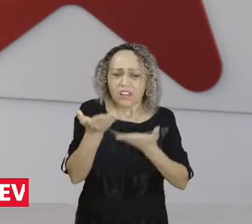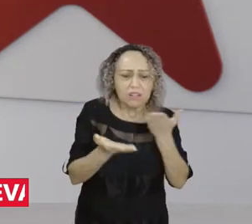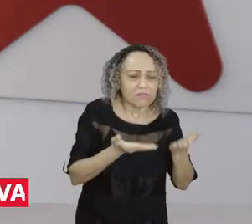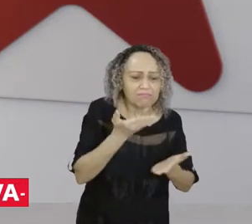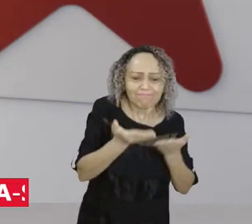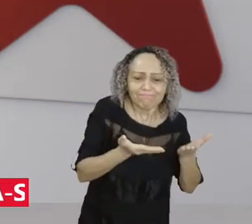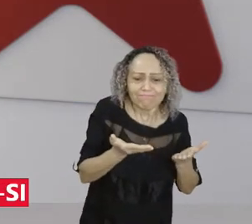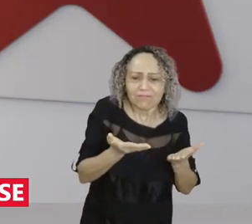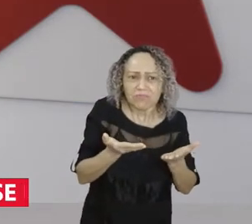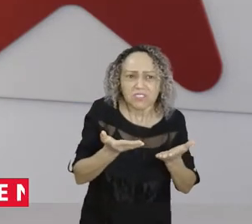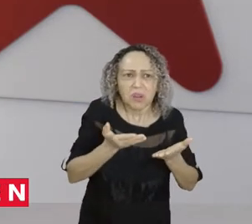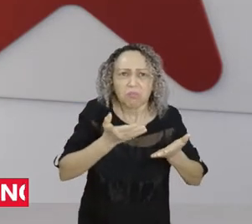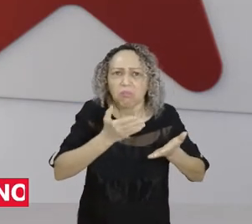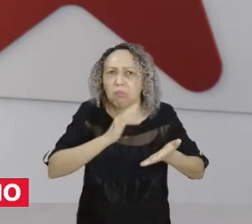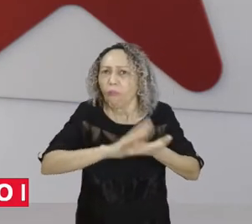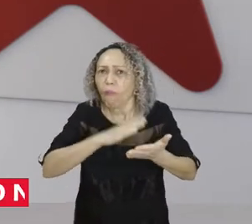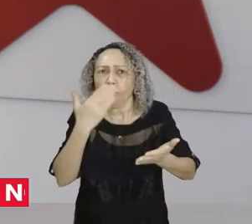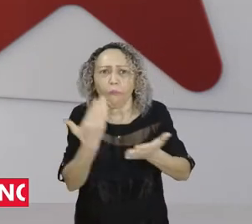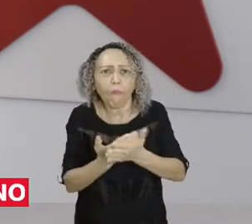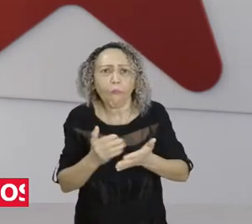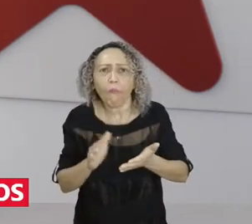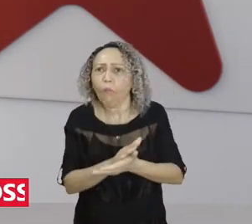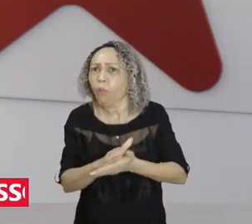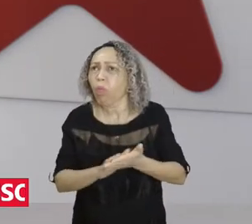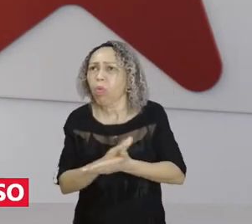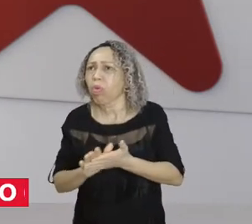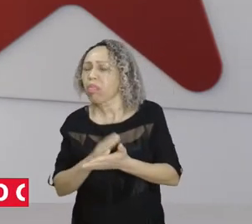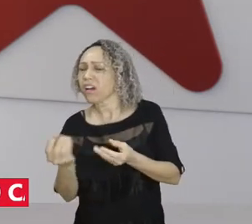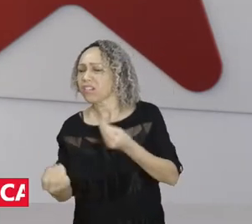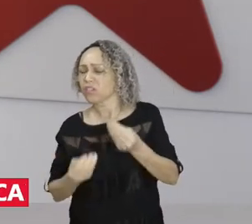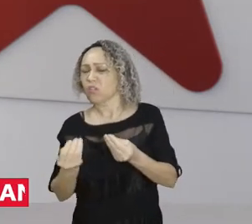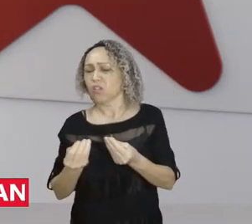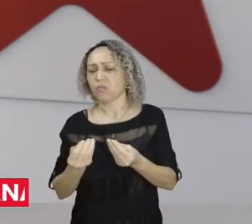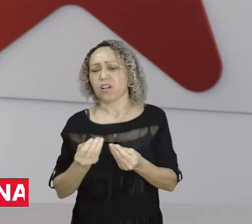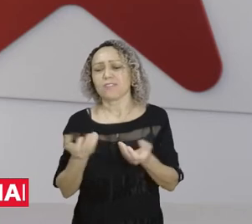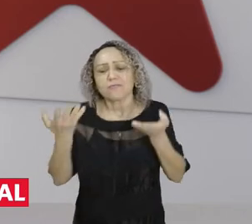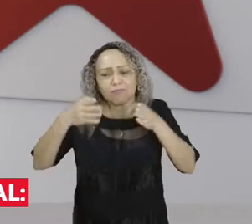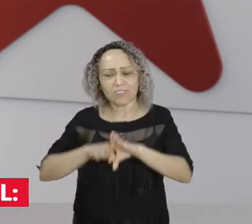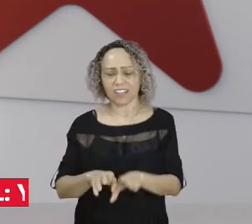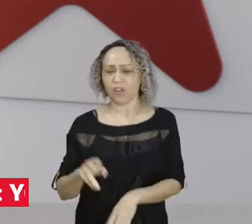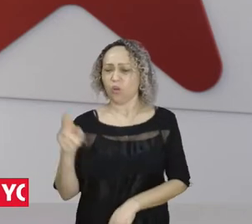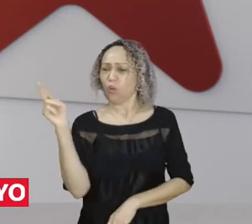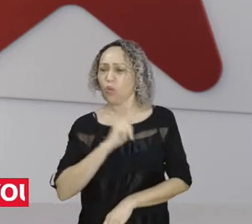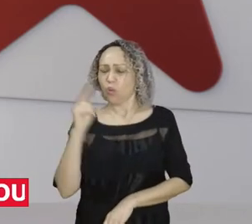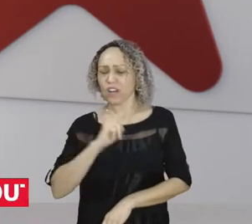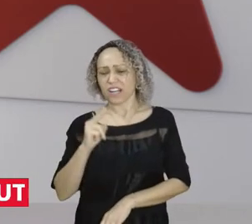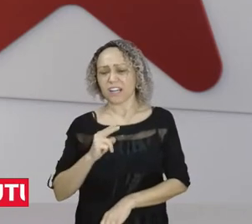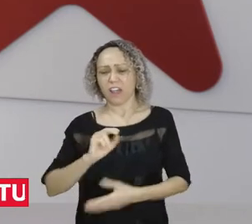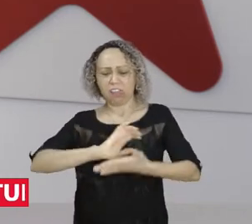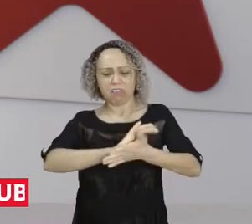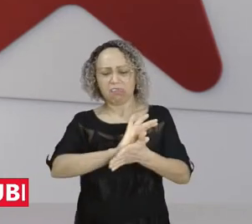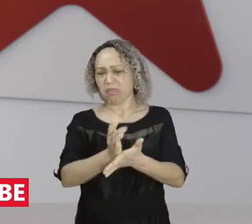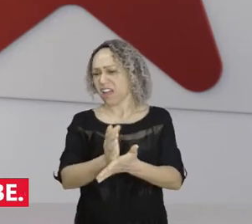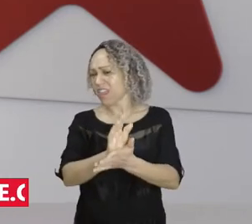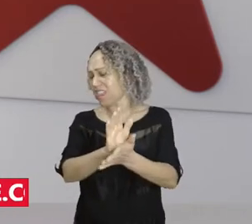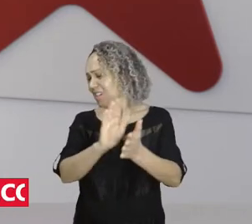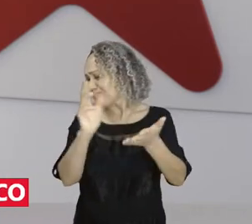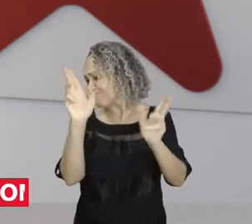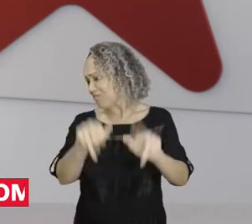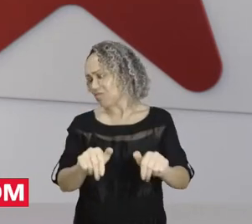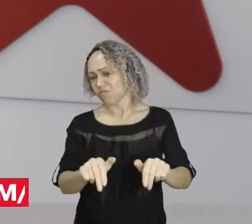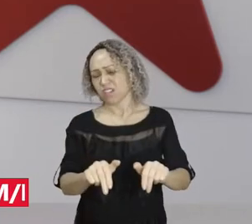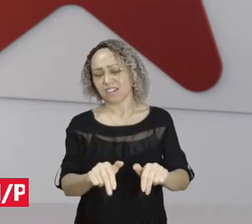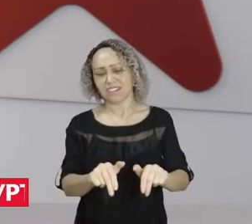faça a interpretação ali para ela. Realmente é urgente, inclusão já, discriminação jamais. Aqui também comenta